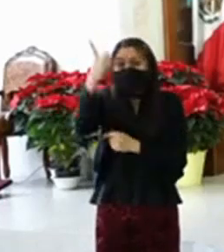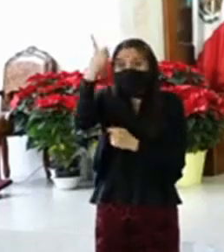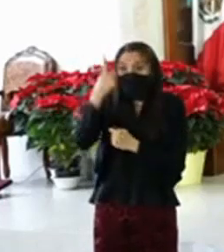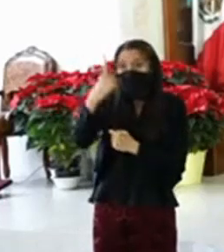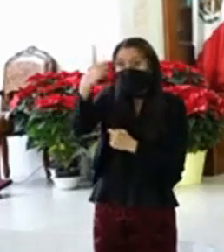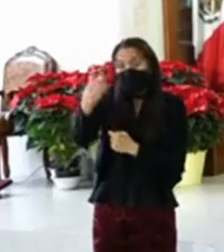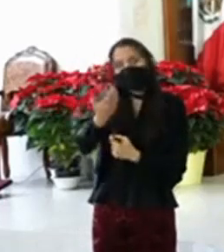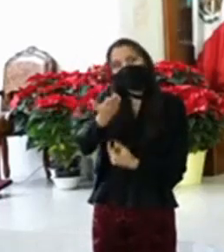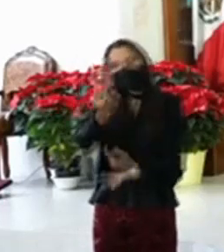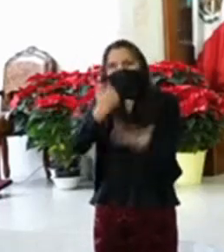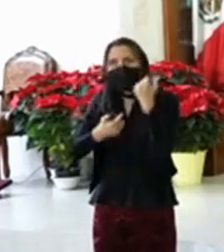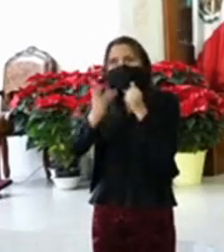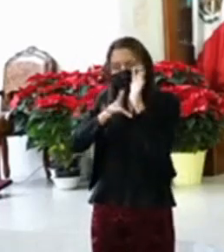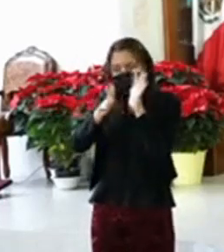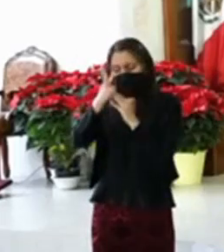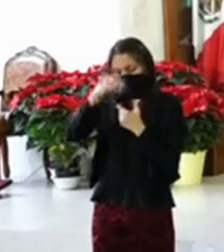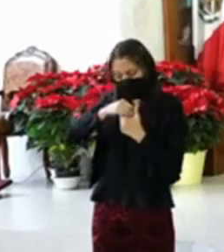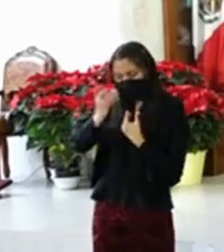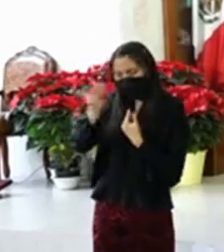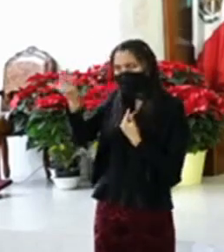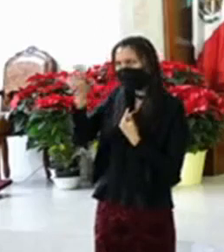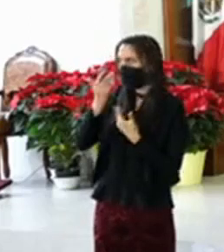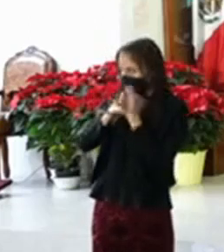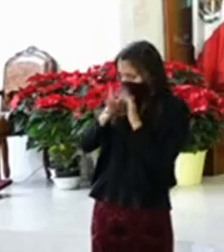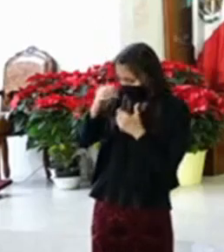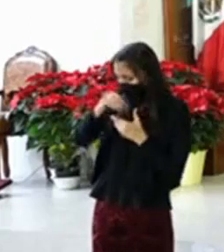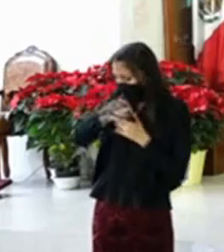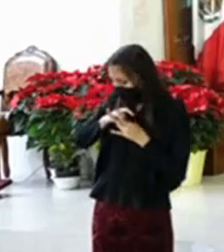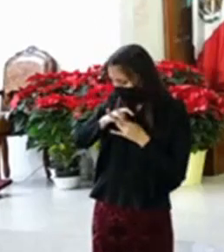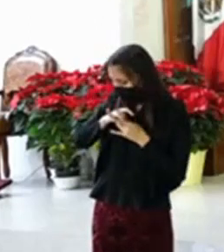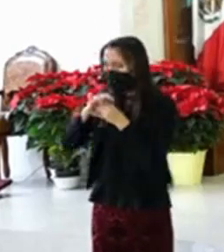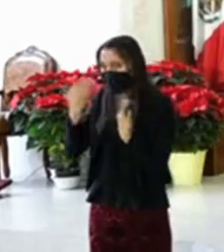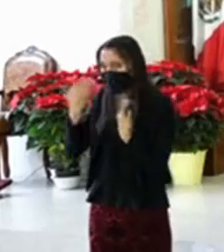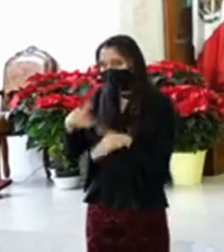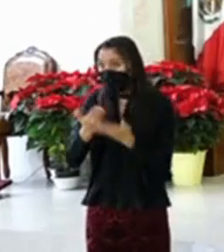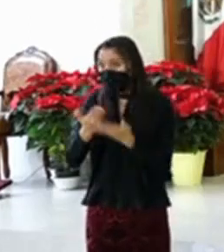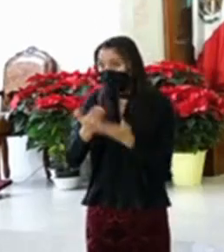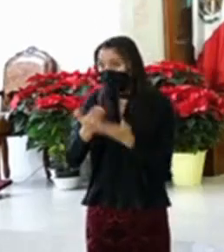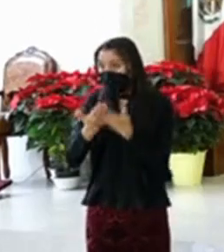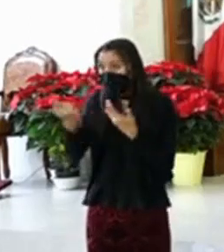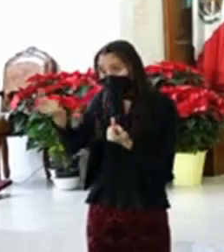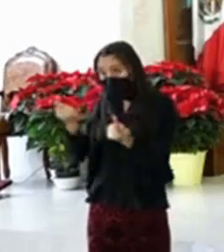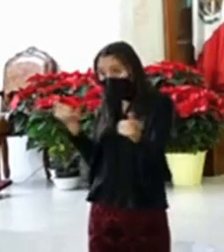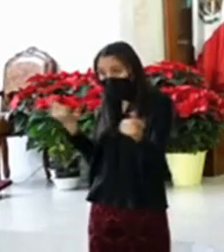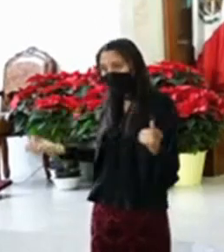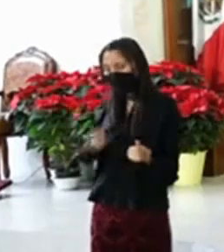ti. Vamos a venir a orar. Vamos a venir a postrarnos delante del